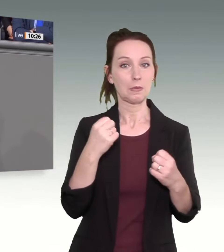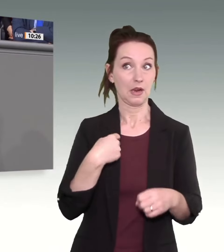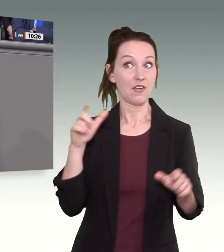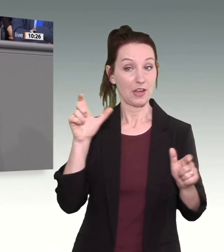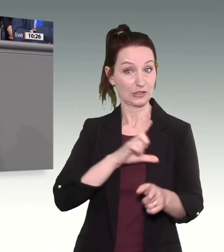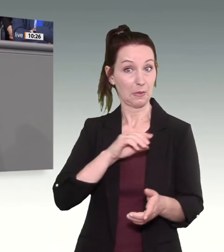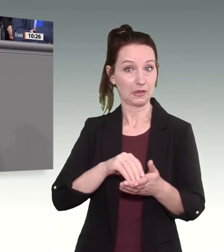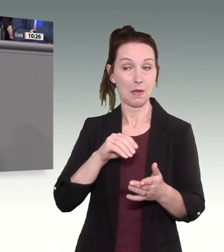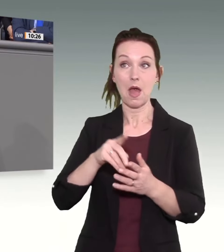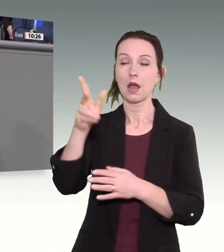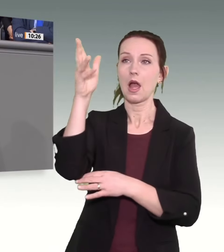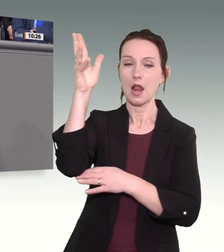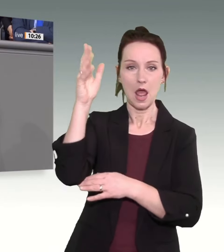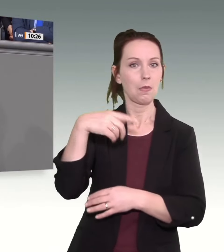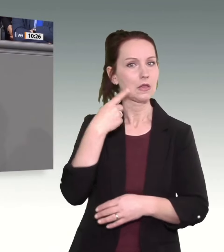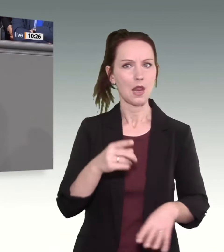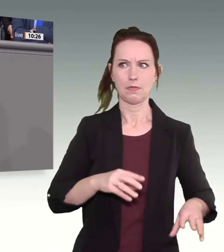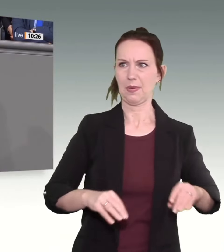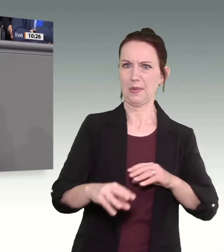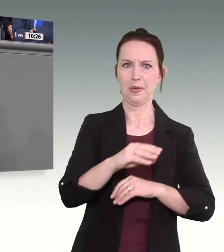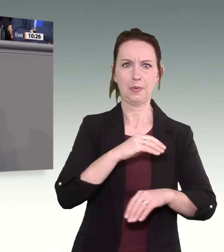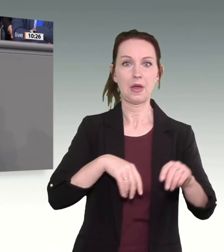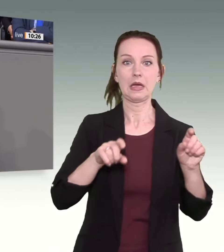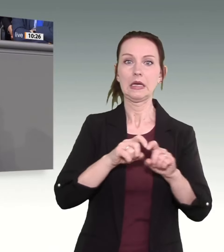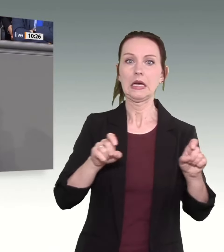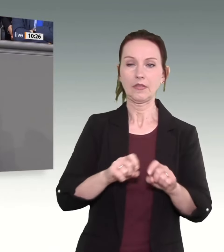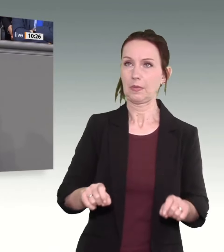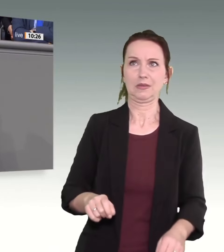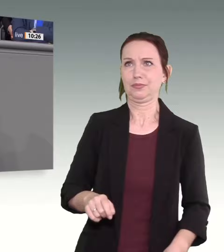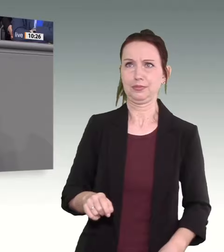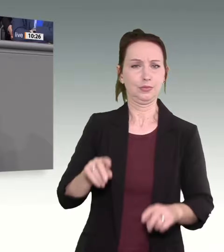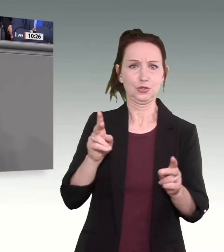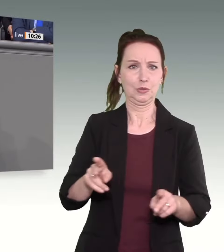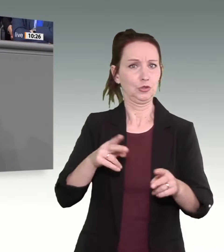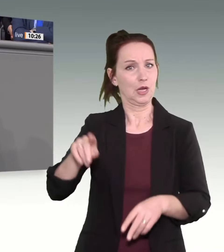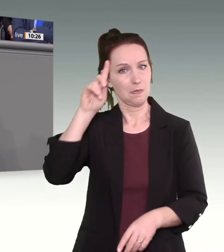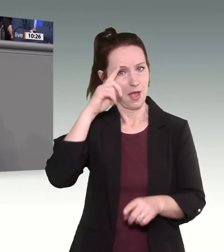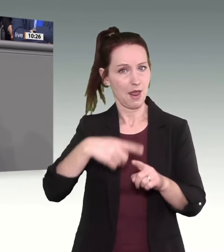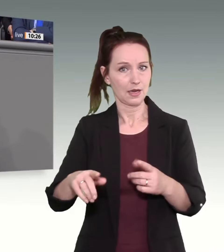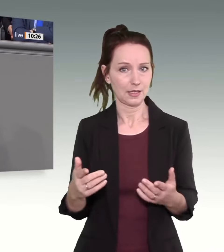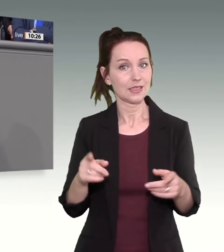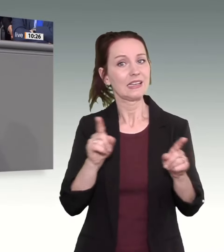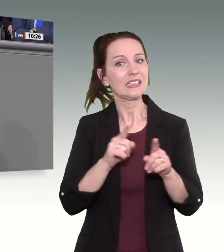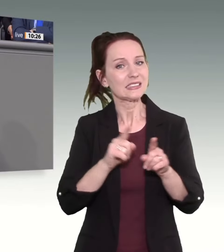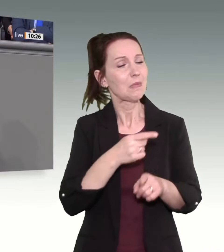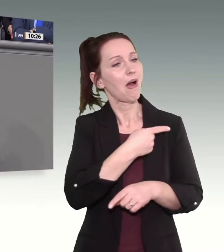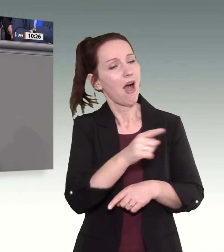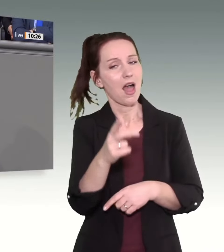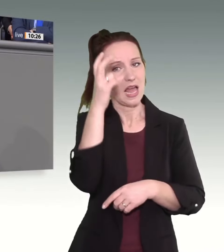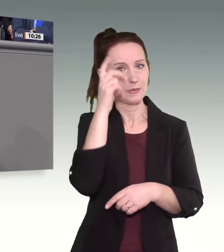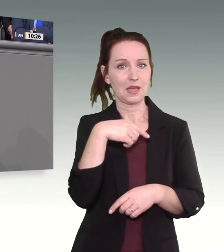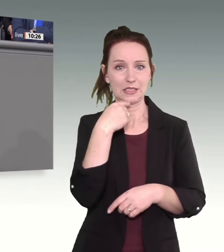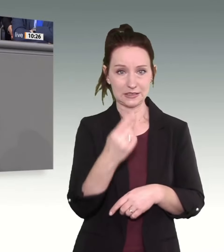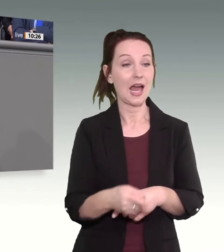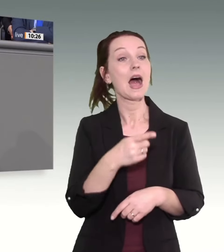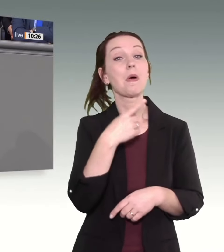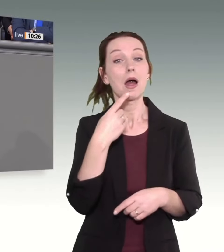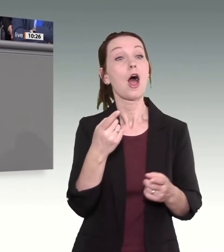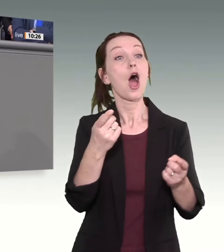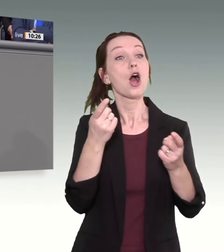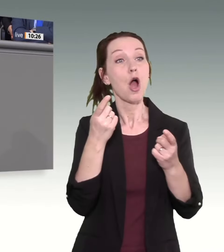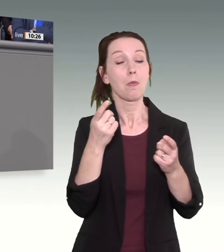Die Unternehmen, die dort saßen, haben das ganz offensichtlich ganz anders gesehen. Und genauso ist es bei allen Experten, die sagen, die Talsohle ist